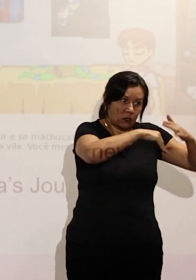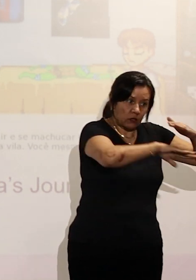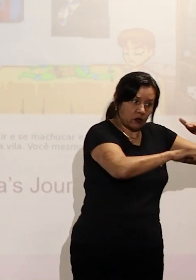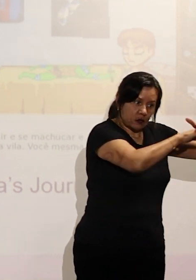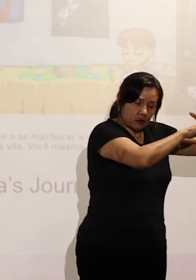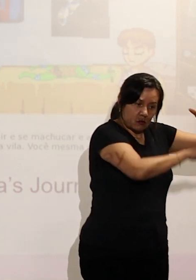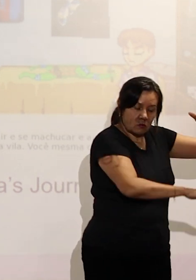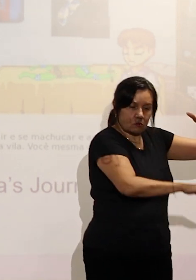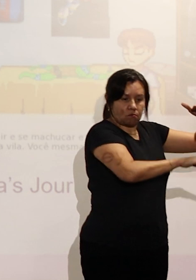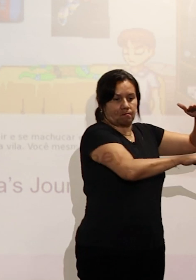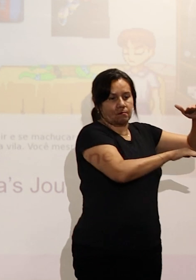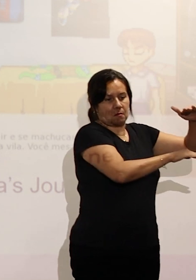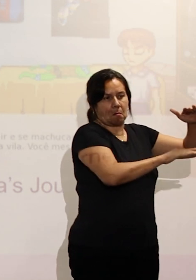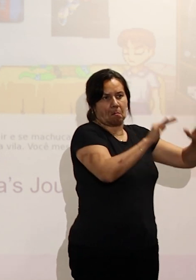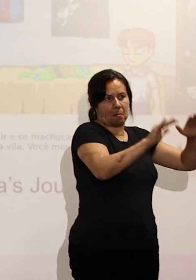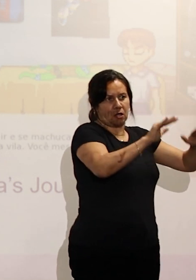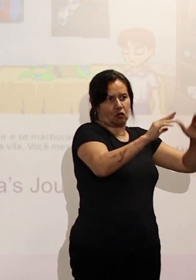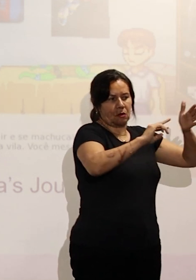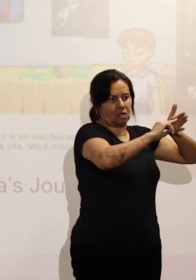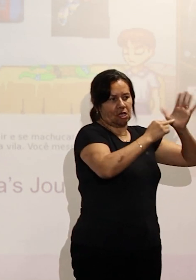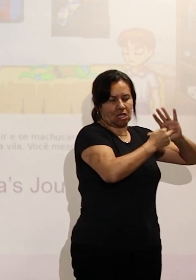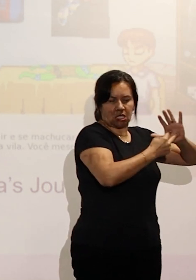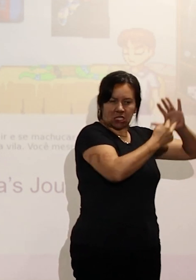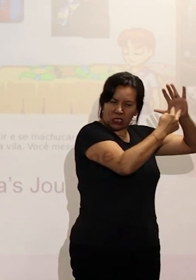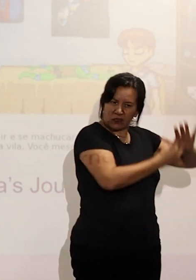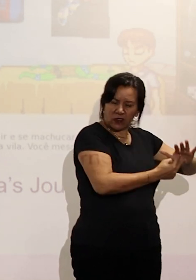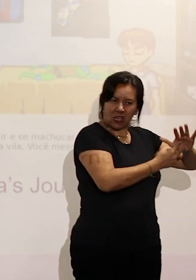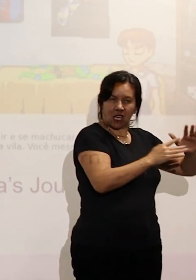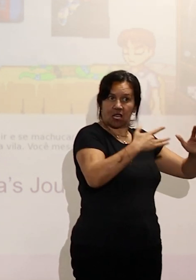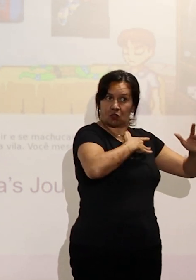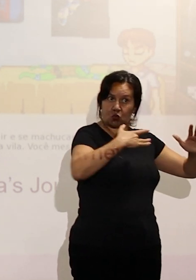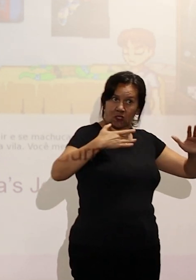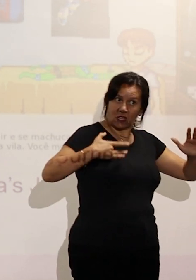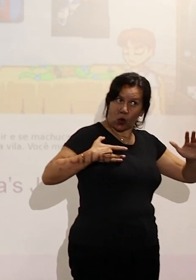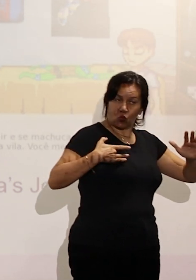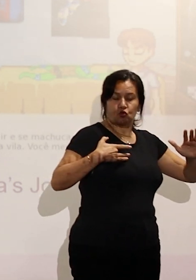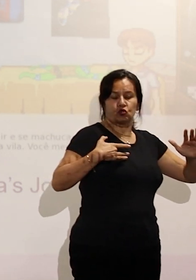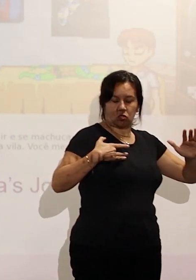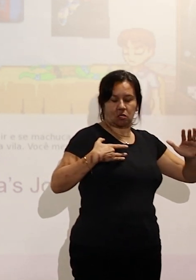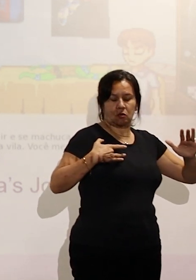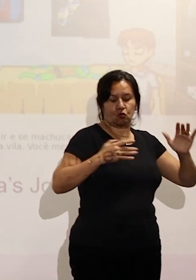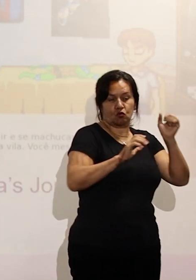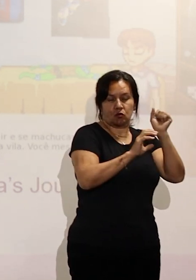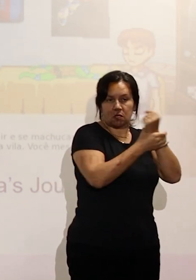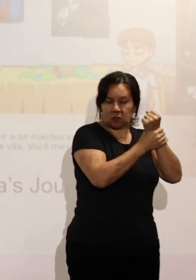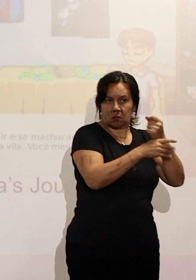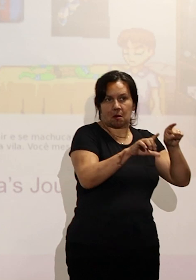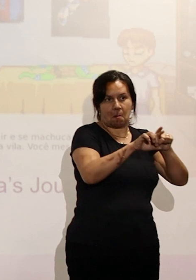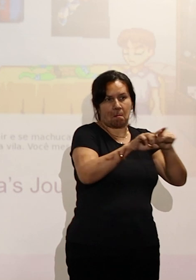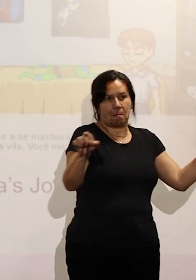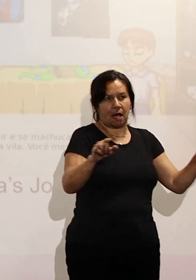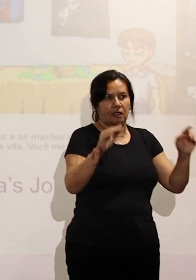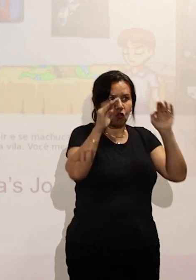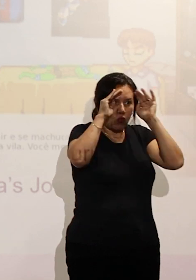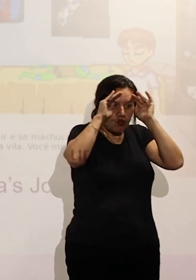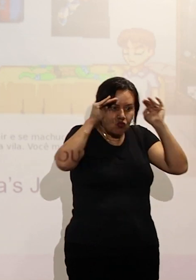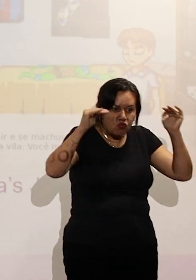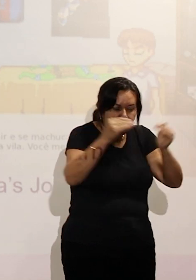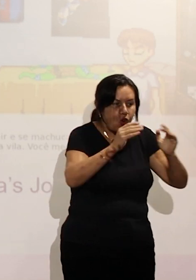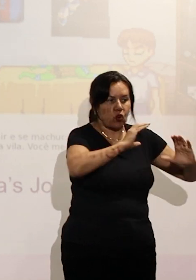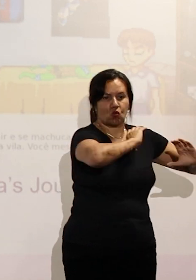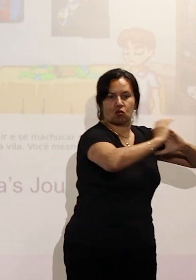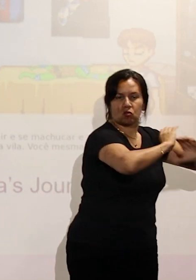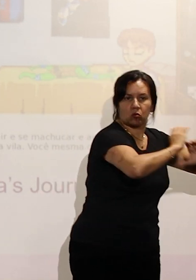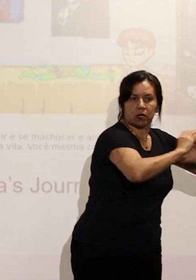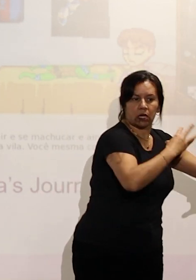mais ou menos assim, simbolizando a sua saúde e a sua magia, mas o modo principal que se comunicava a sua